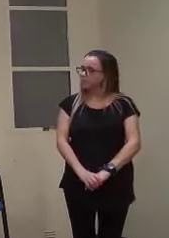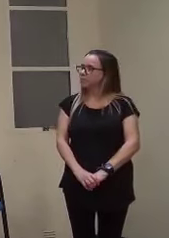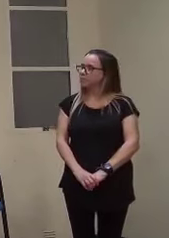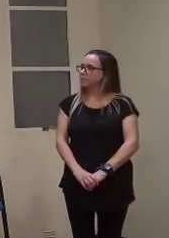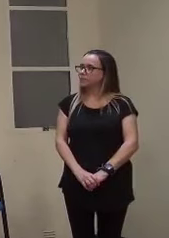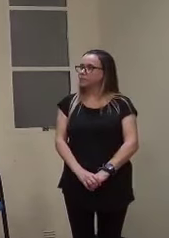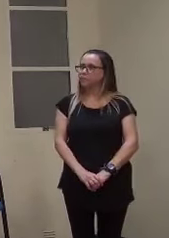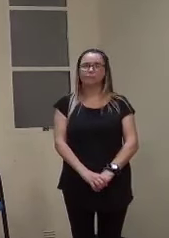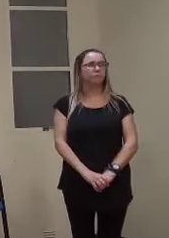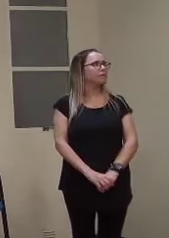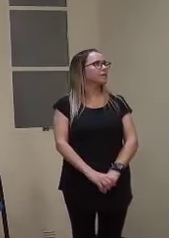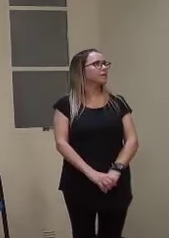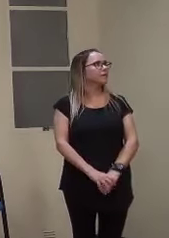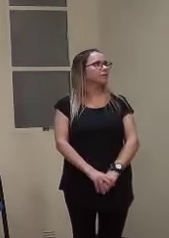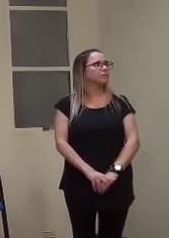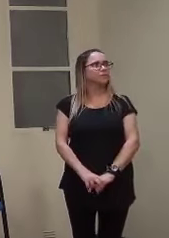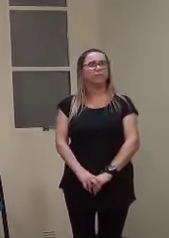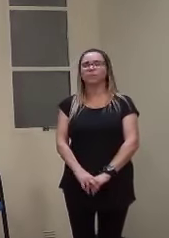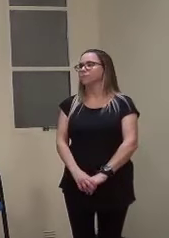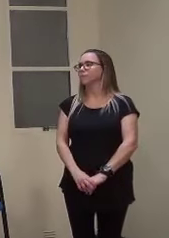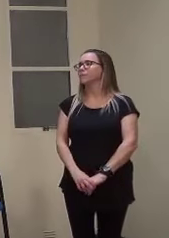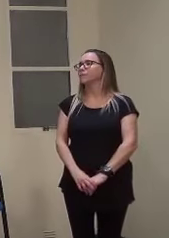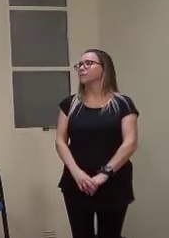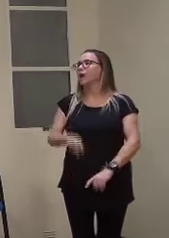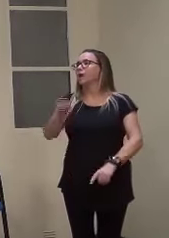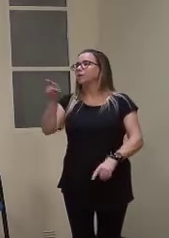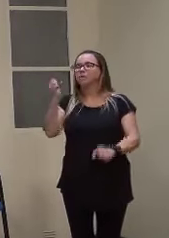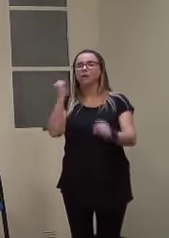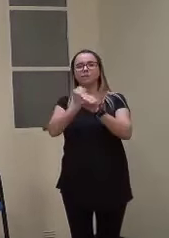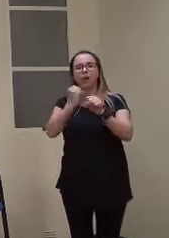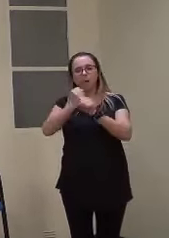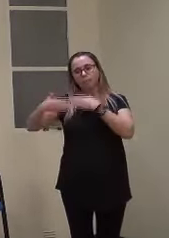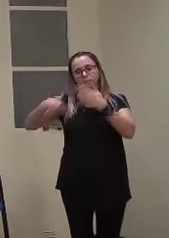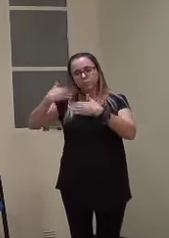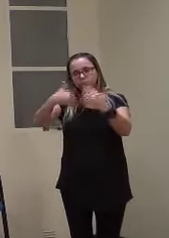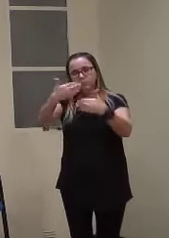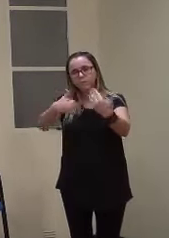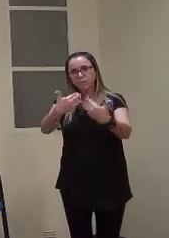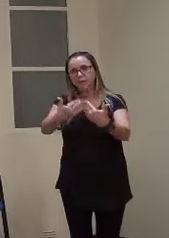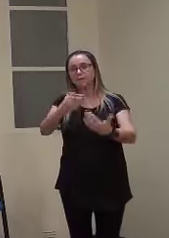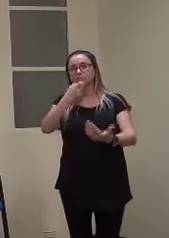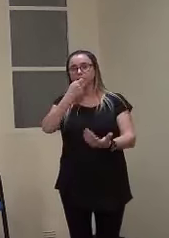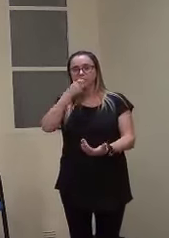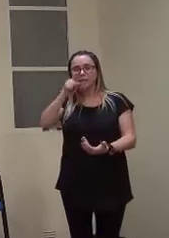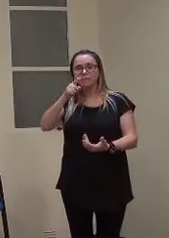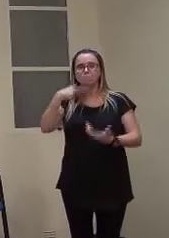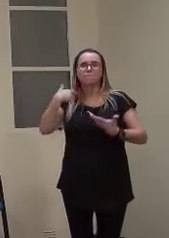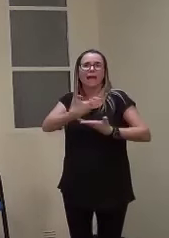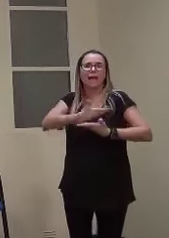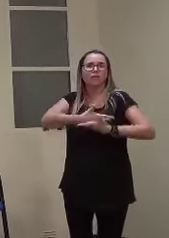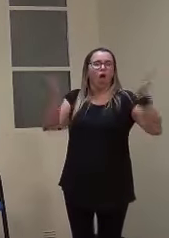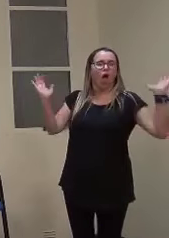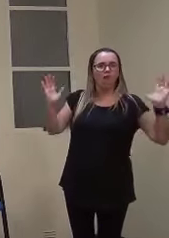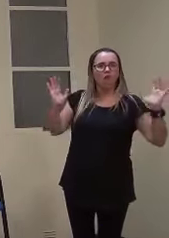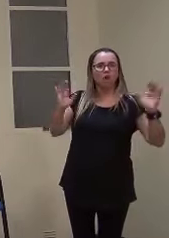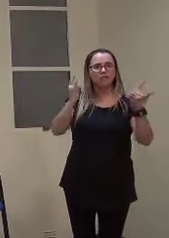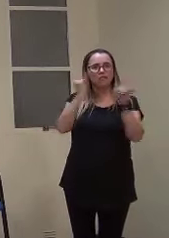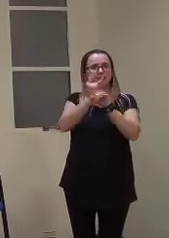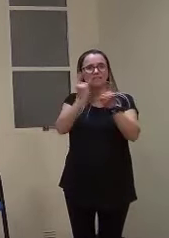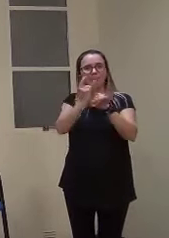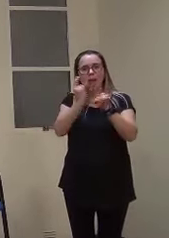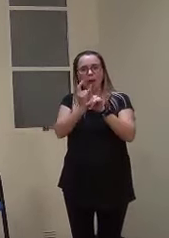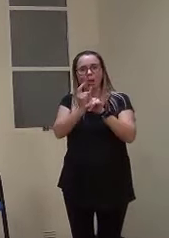la operatoria que venimos trabajando es si es y para todos siempre se construye a partir